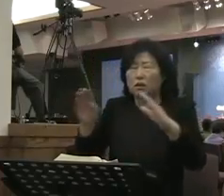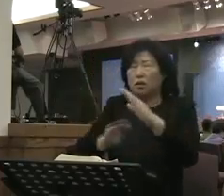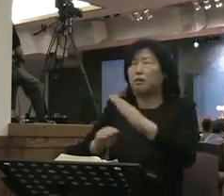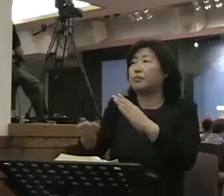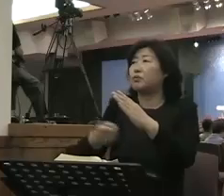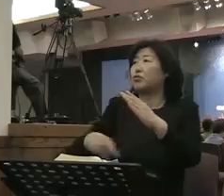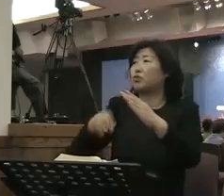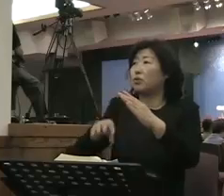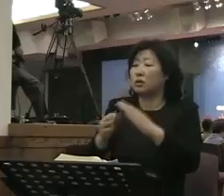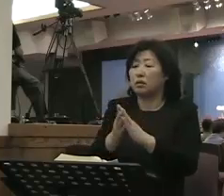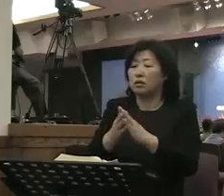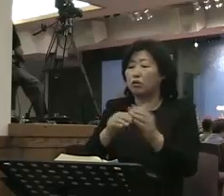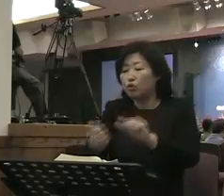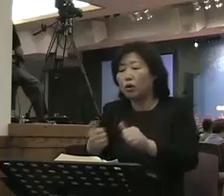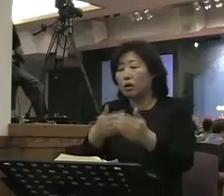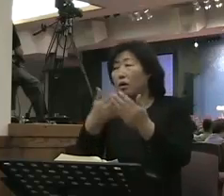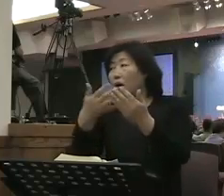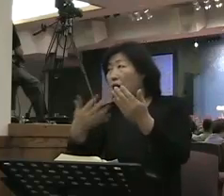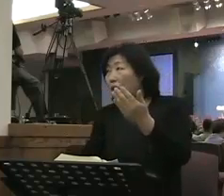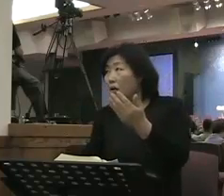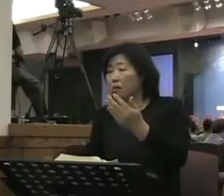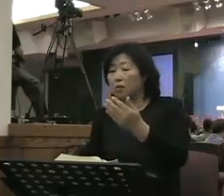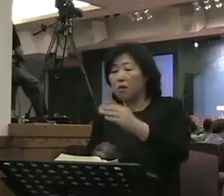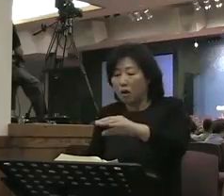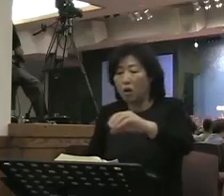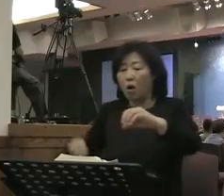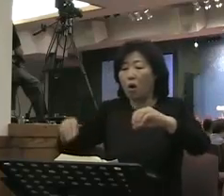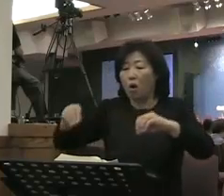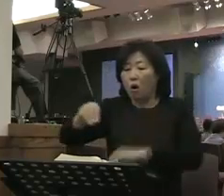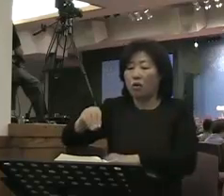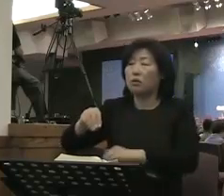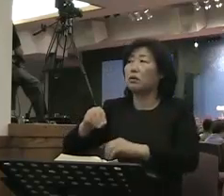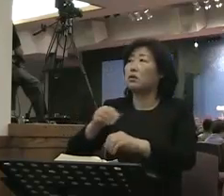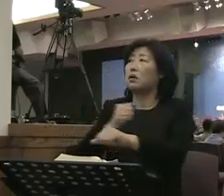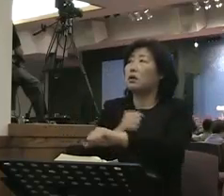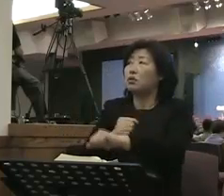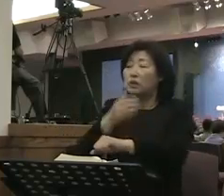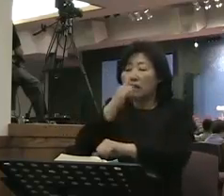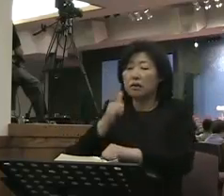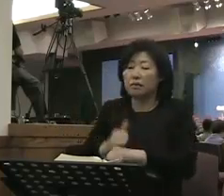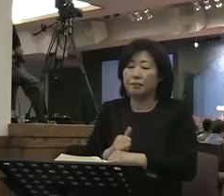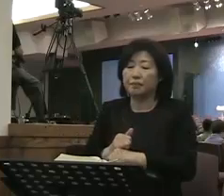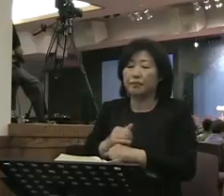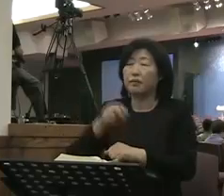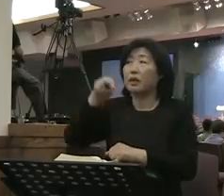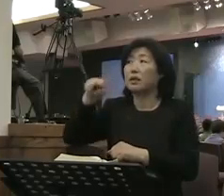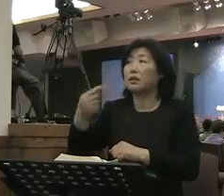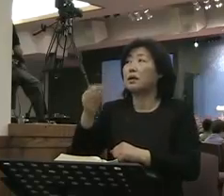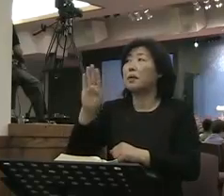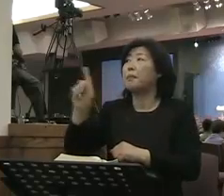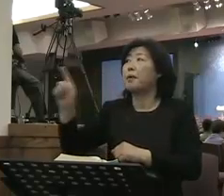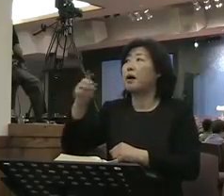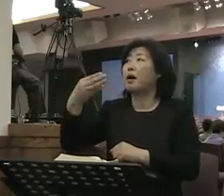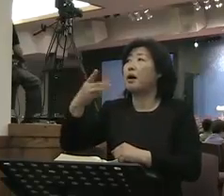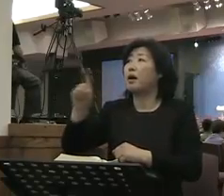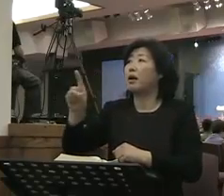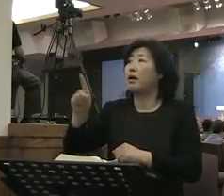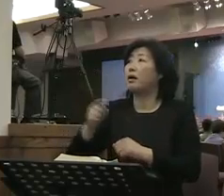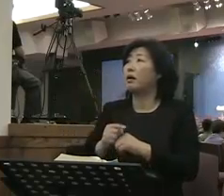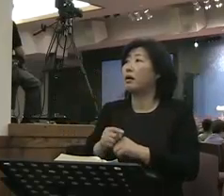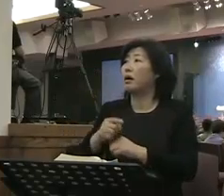그 흐름을 역전시킬 수 있는 것입니다. 스바랴 3장 9절의 말씀을 보면 하나님께서 이런 말씀을